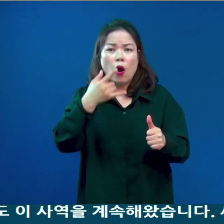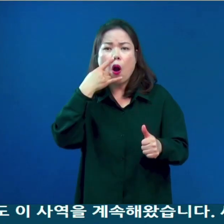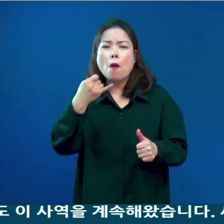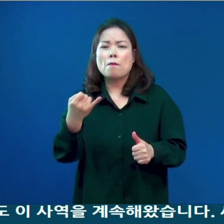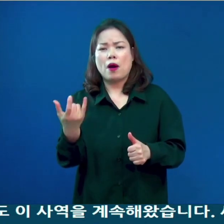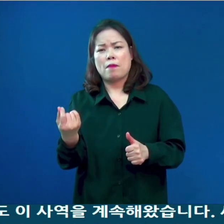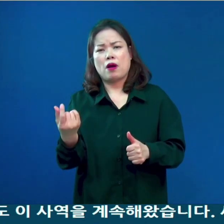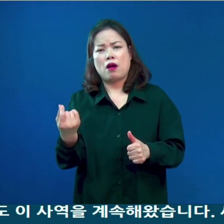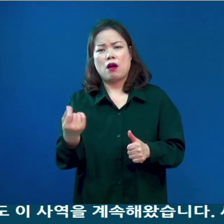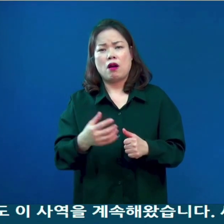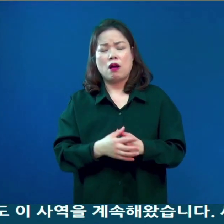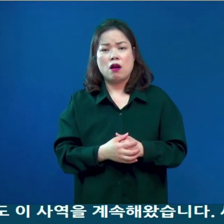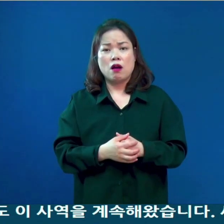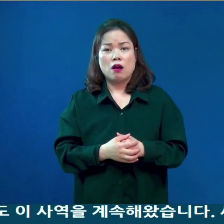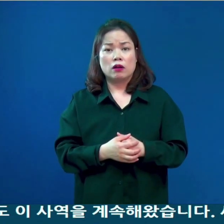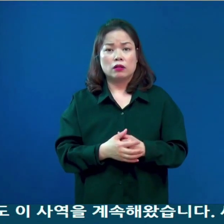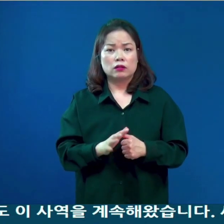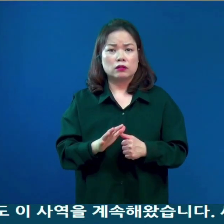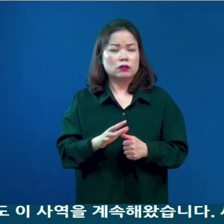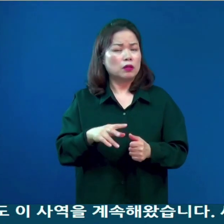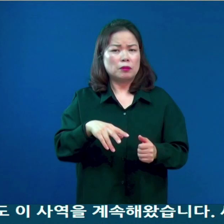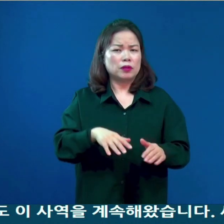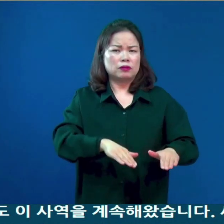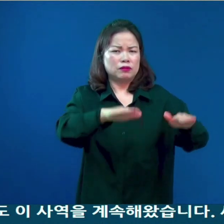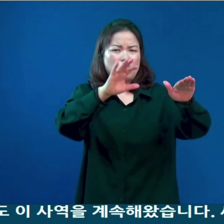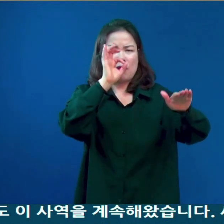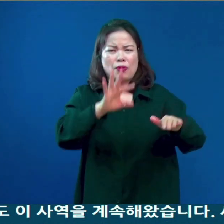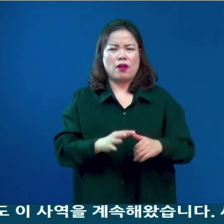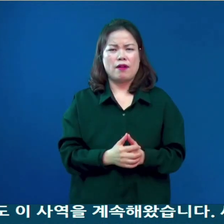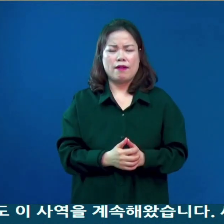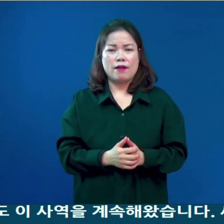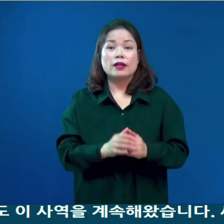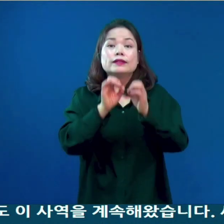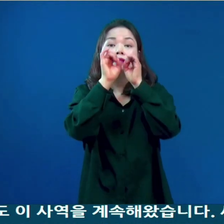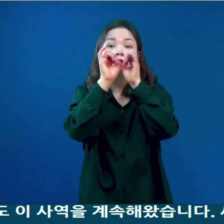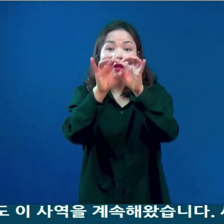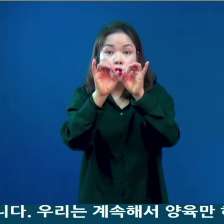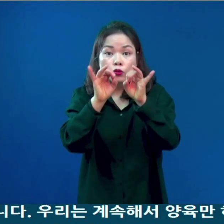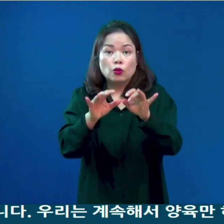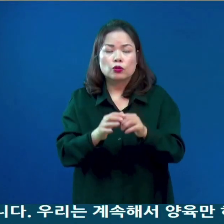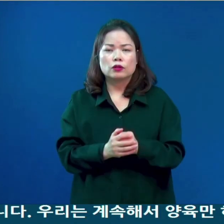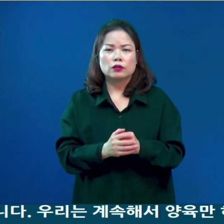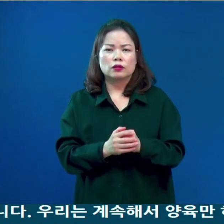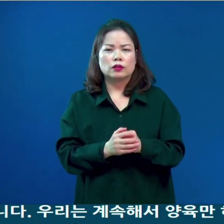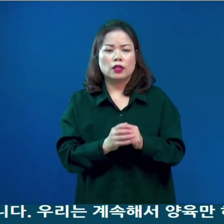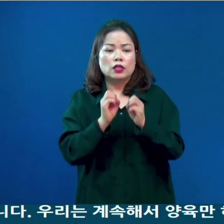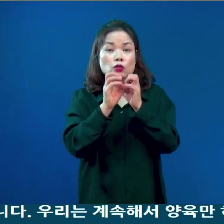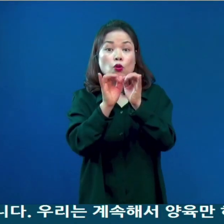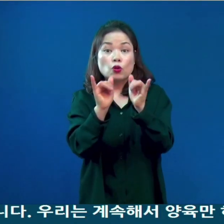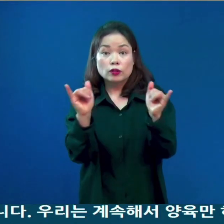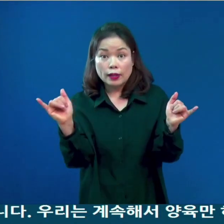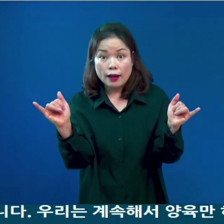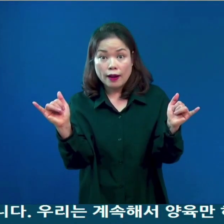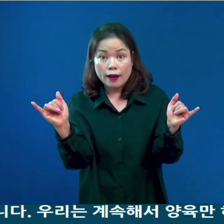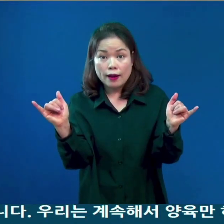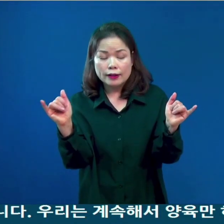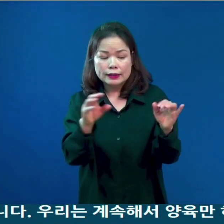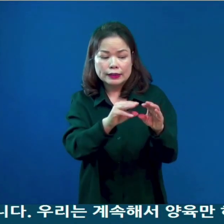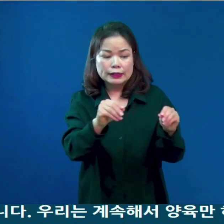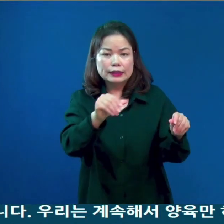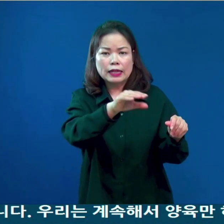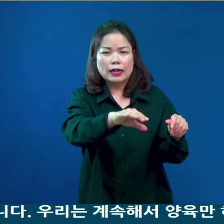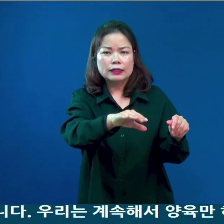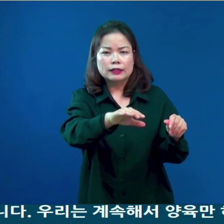갖고 있어요. 그래서는 설 수가 없습니다. 선교는 선교사가 그